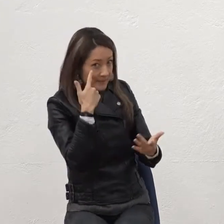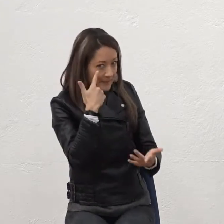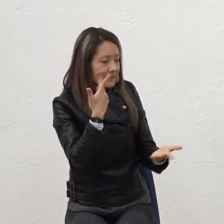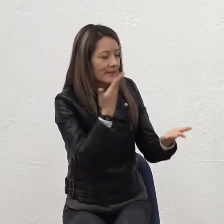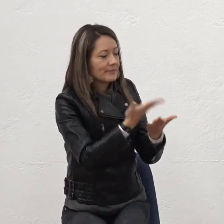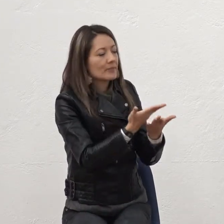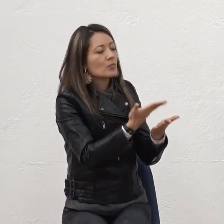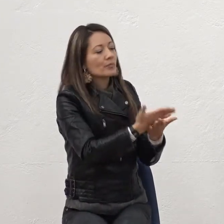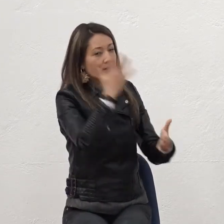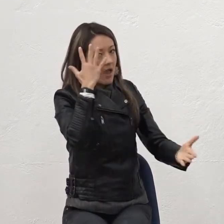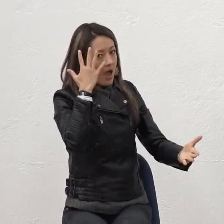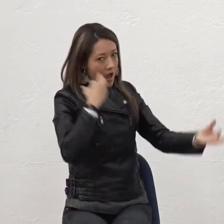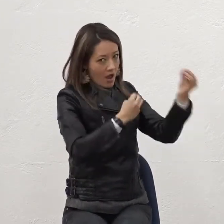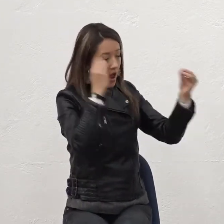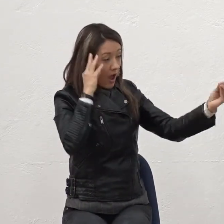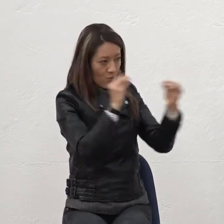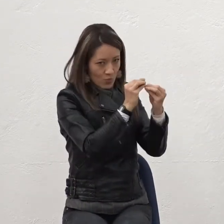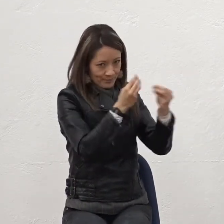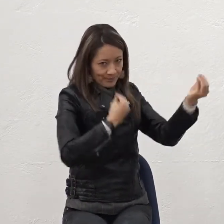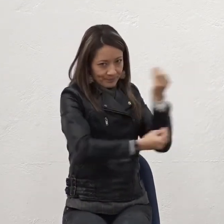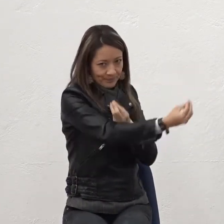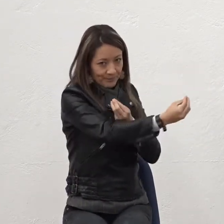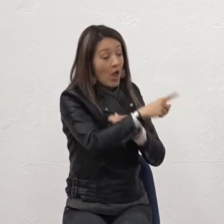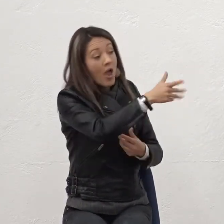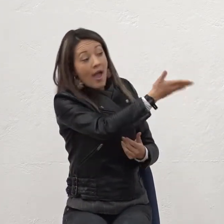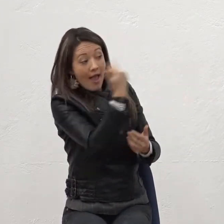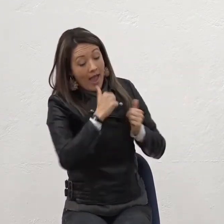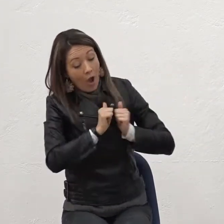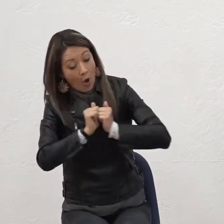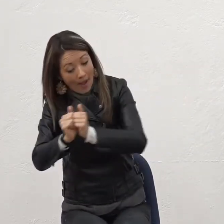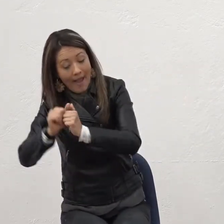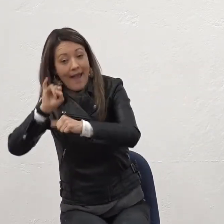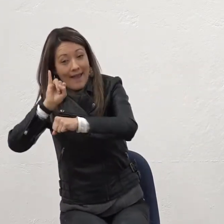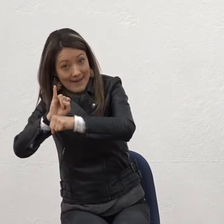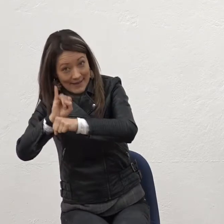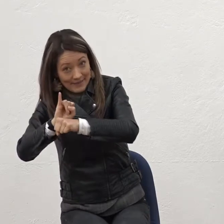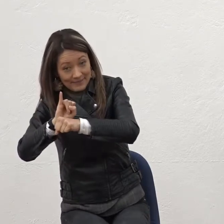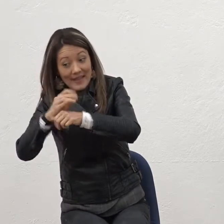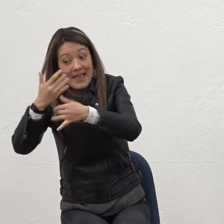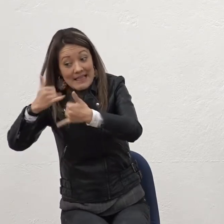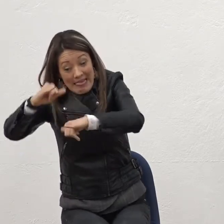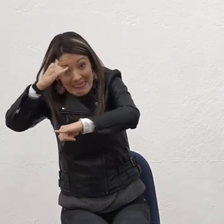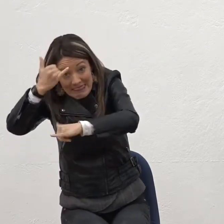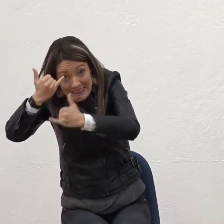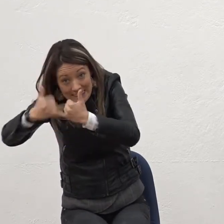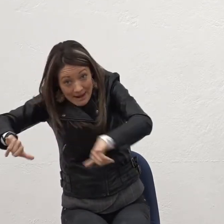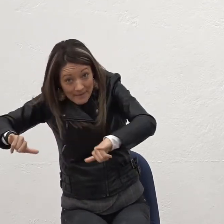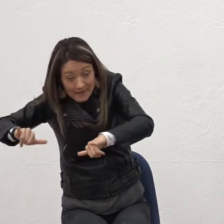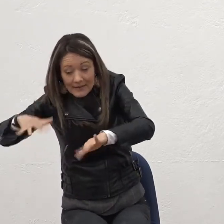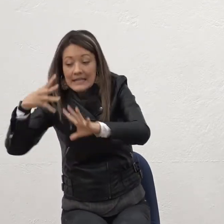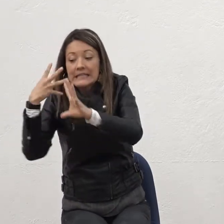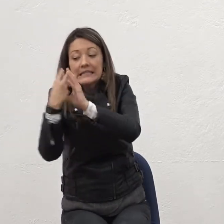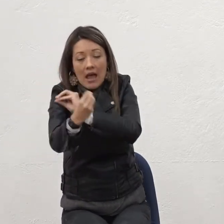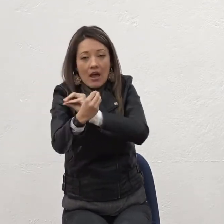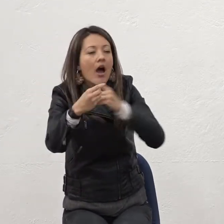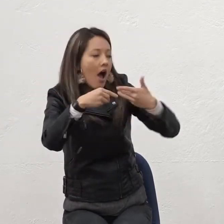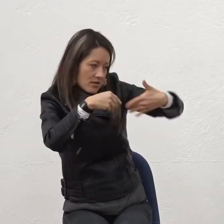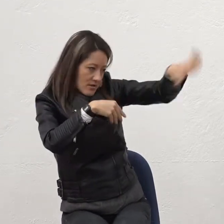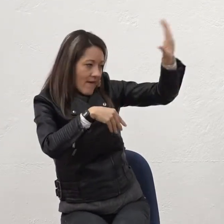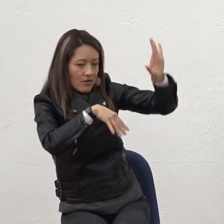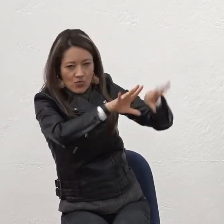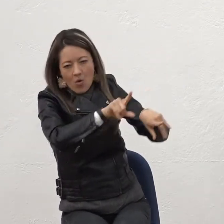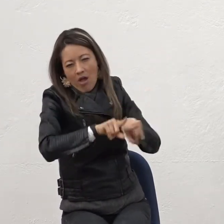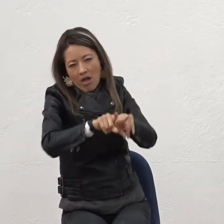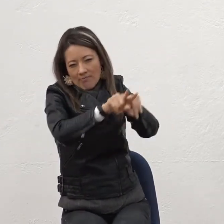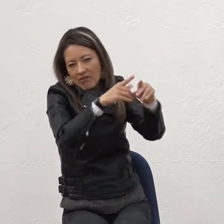trato, vamos a la iglesia, me acompañas, y te puedes ir, después de que salgamos, vete donde tus